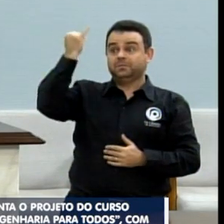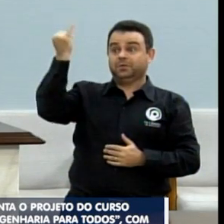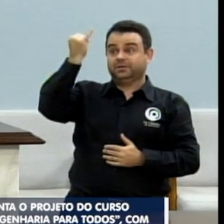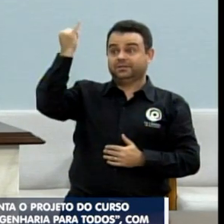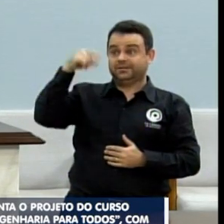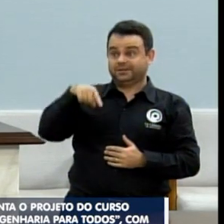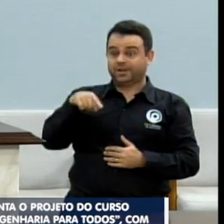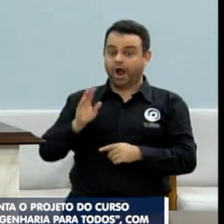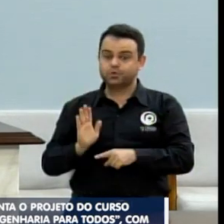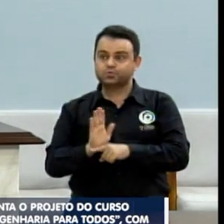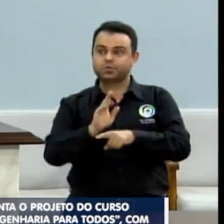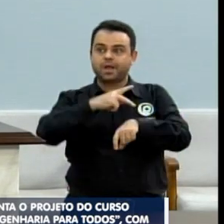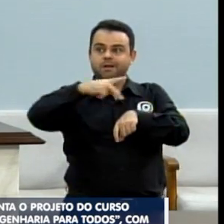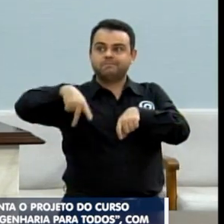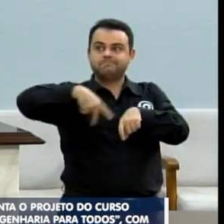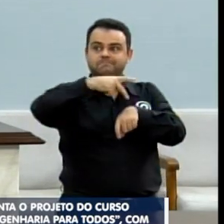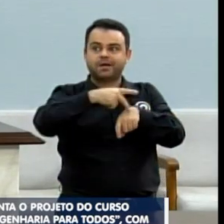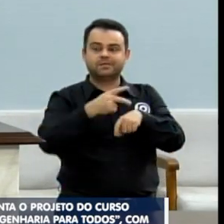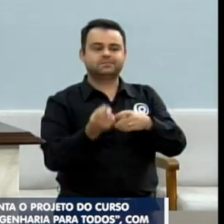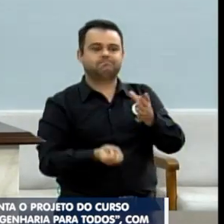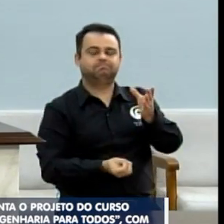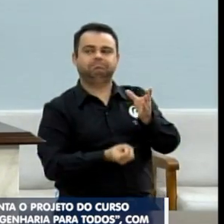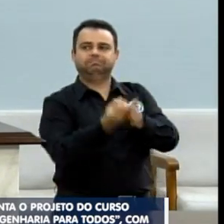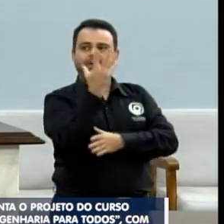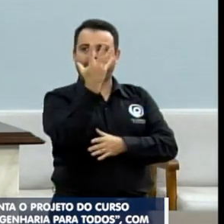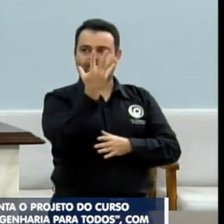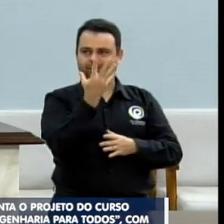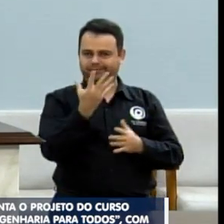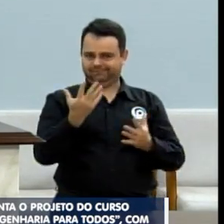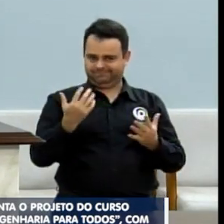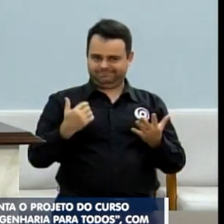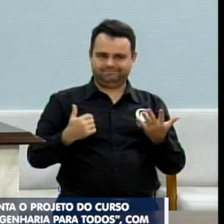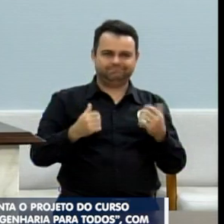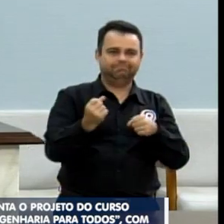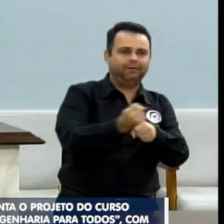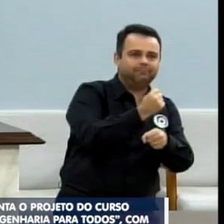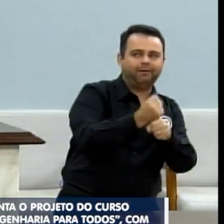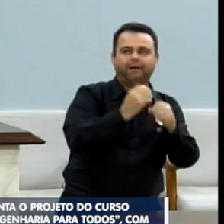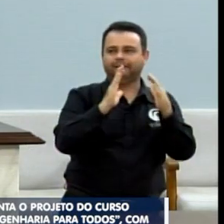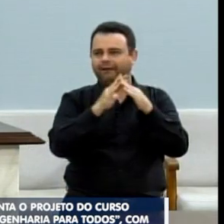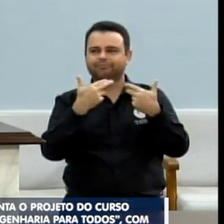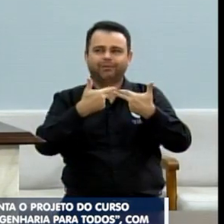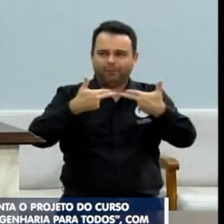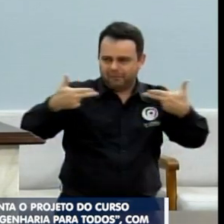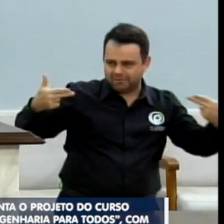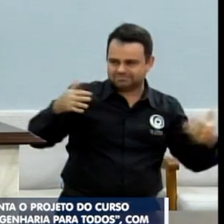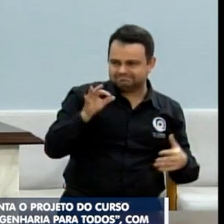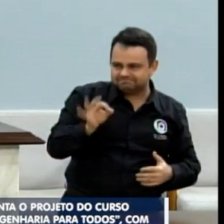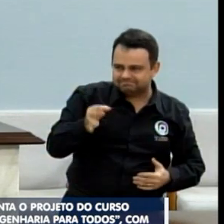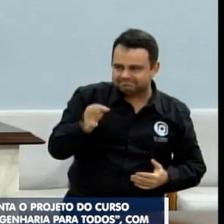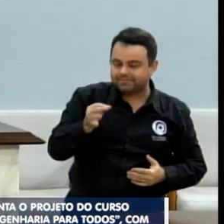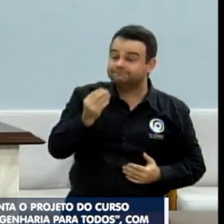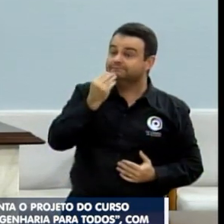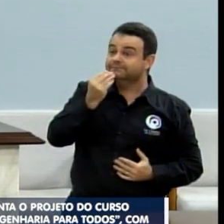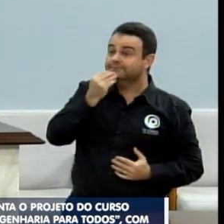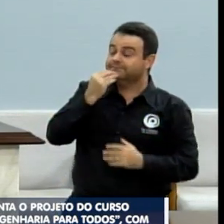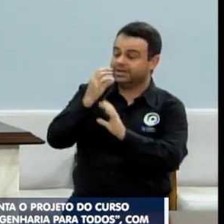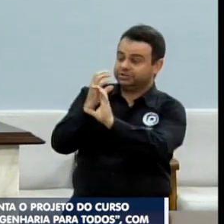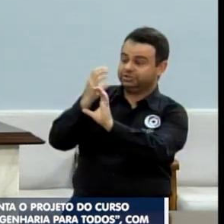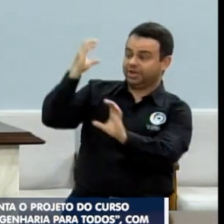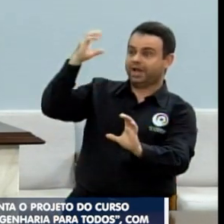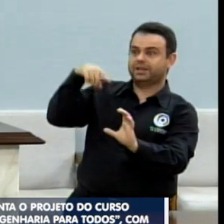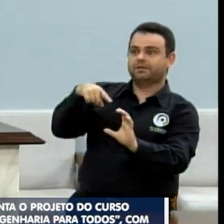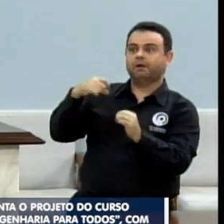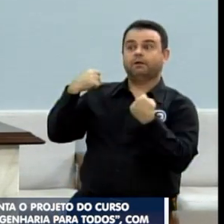um país. Então, nós precisamos de uma engenharia forte. Nós precisamos de uma engenharia que